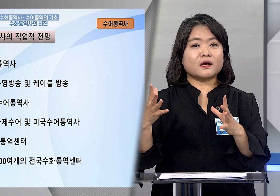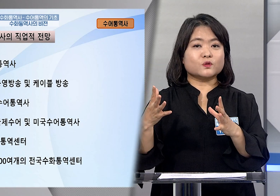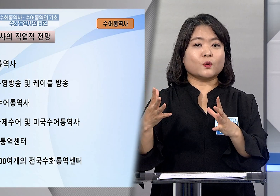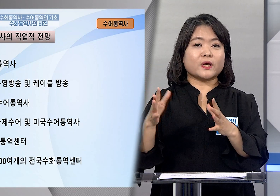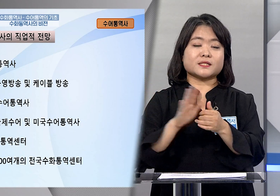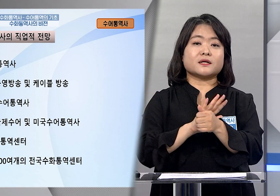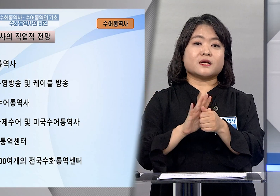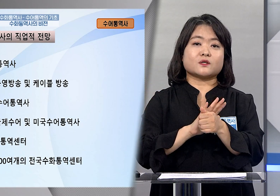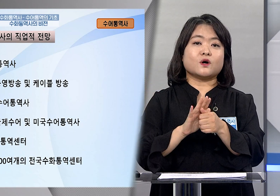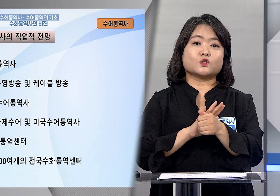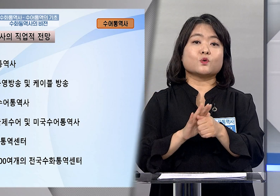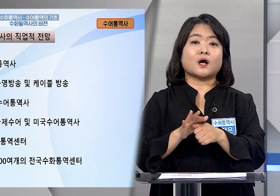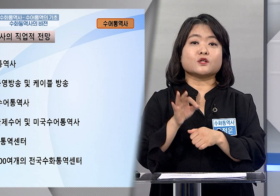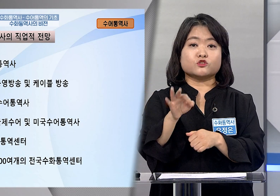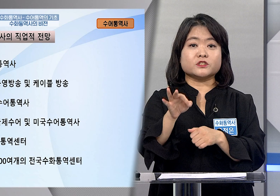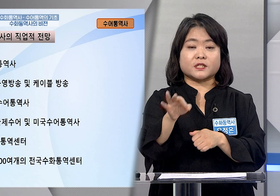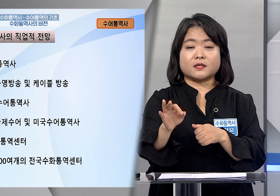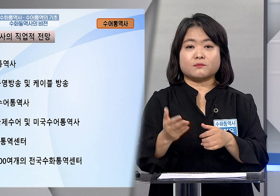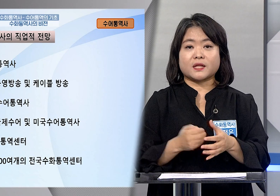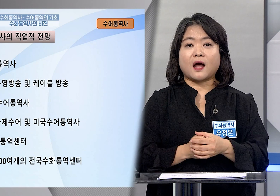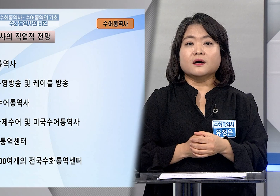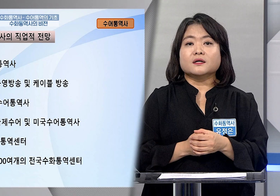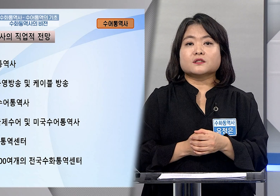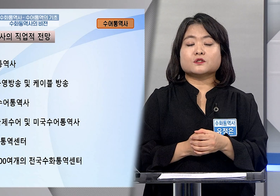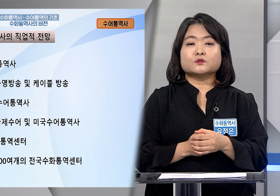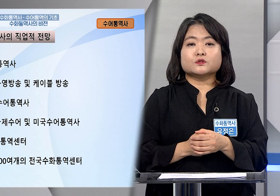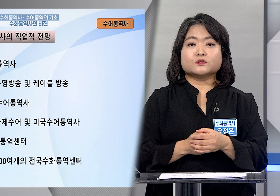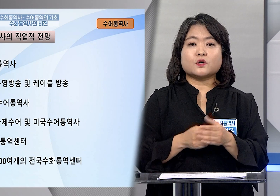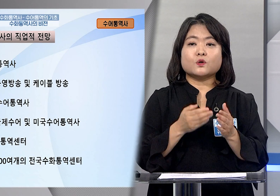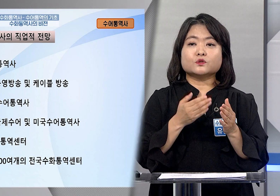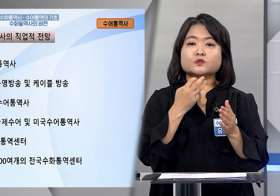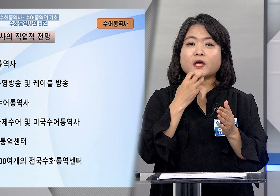건당으로 계산을 해서 처우가 주어지게 됩니다. 그리고 서울의